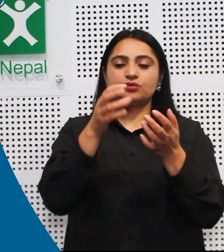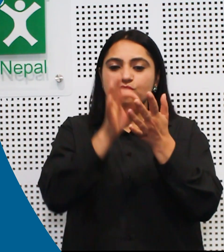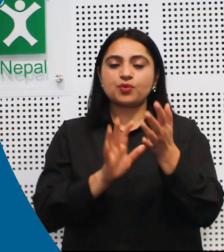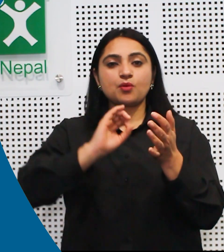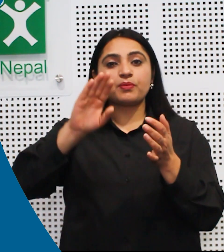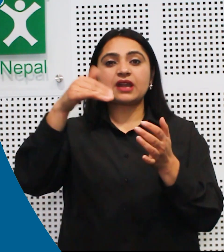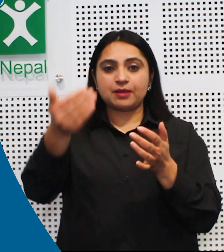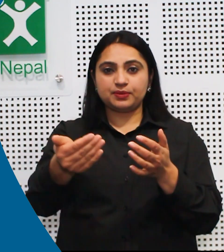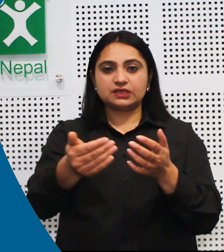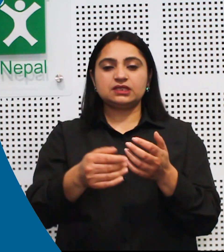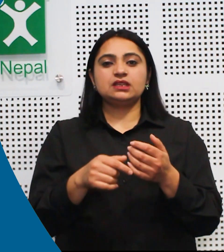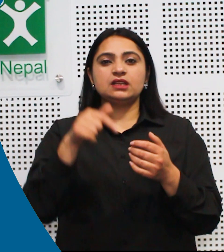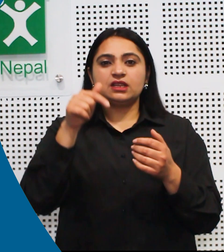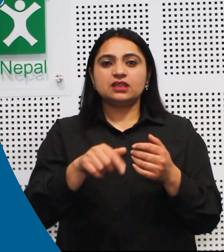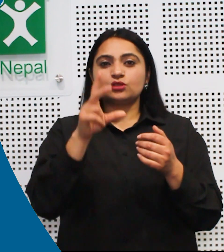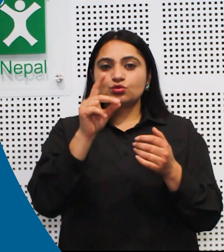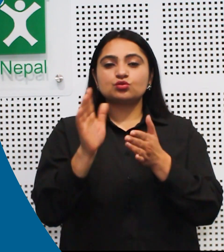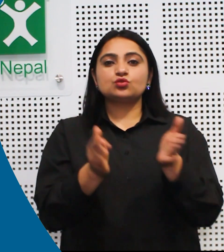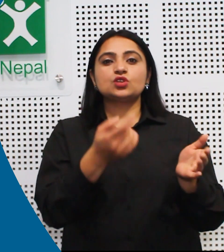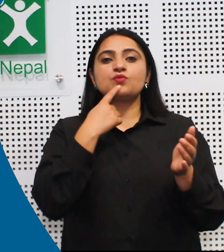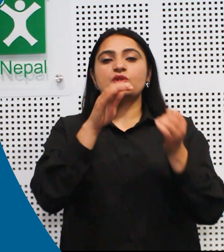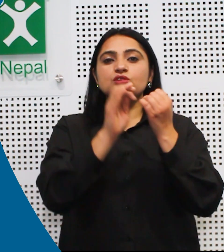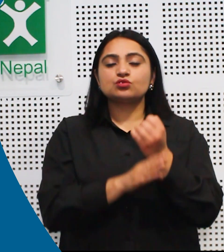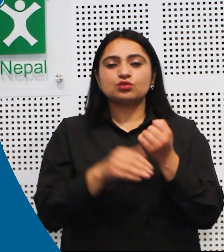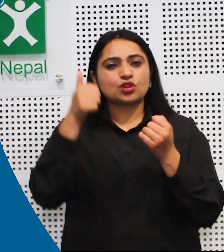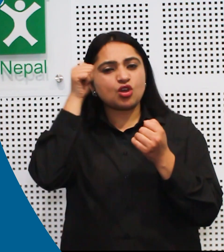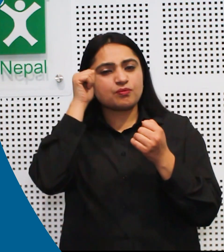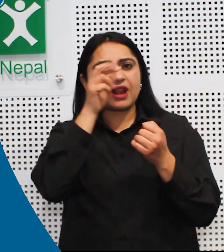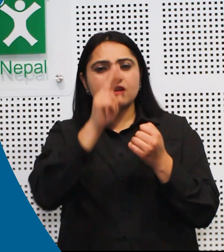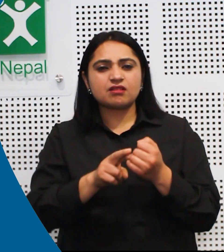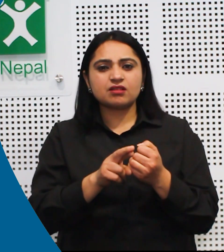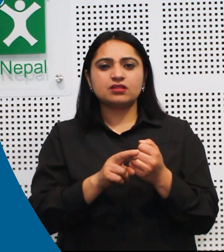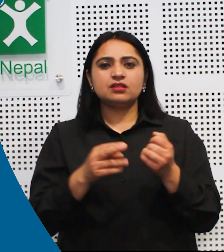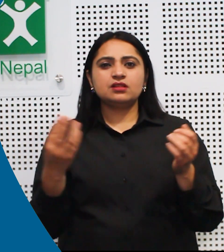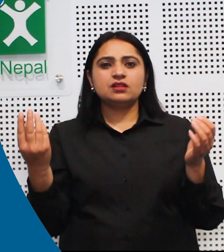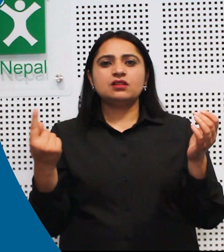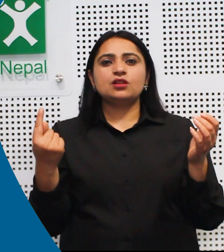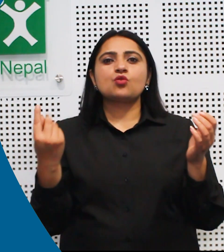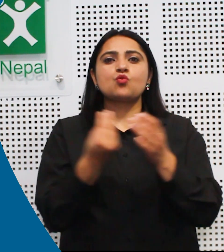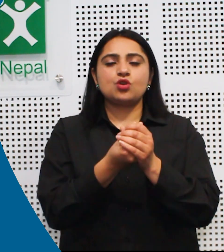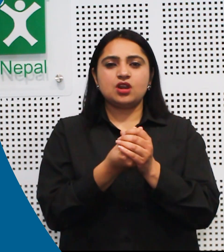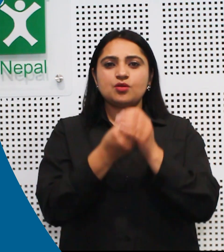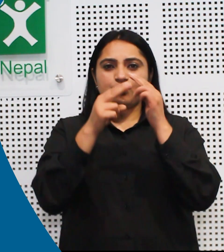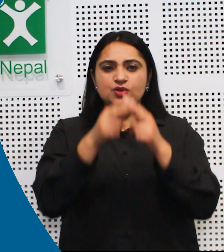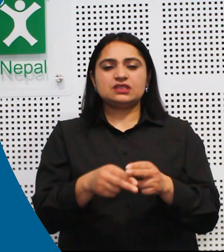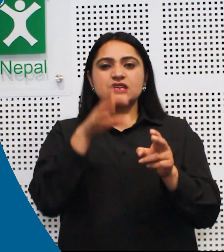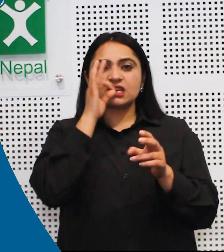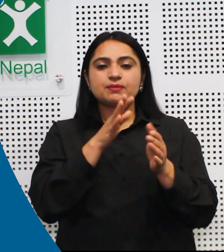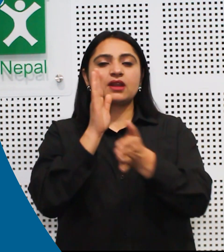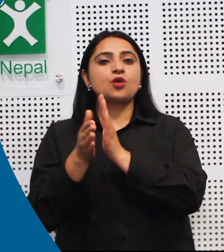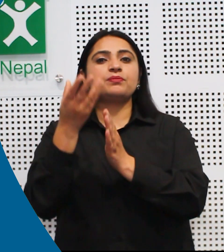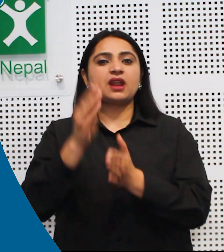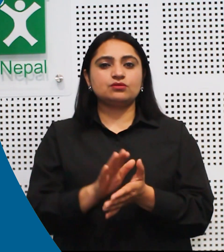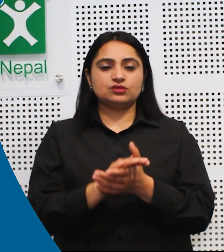पठाइसकेपछि अनि यहाँबाट अब दोस्रो चरण भनेको चाहिँ स्रोत अनुमान र कुल बजेट सीमा निर्धारणको काम हुन्छ होइन।